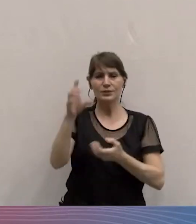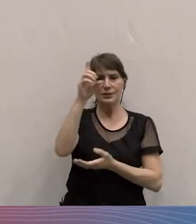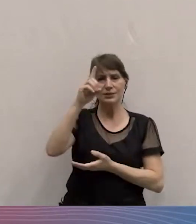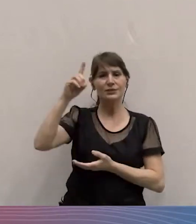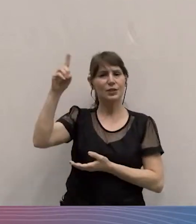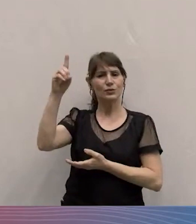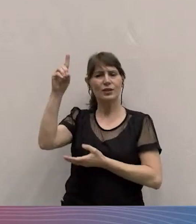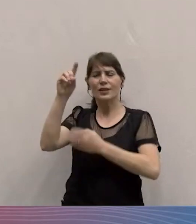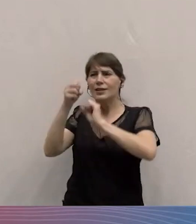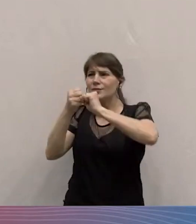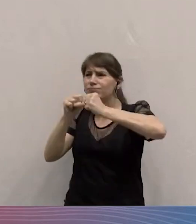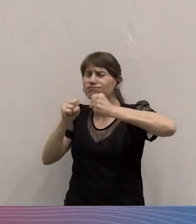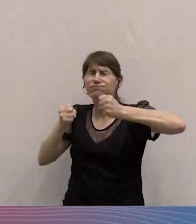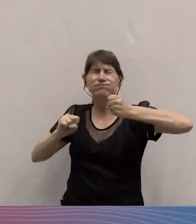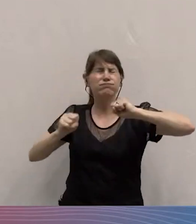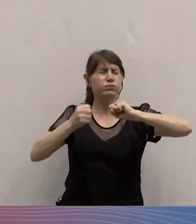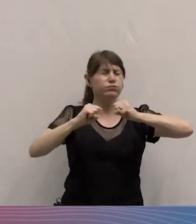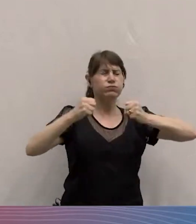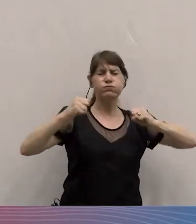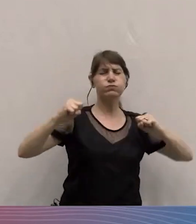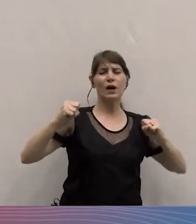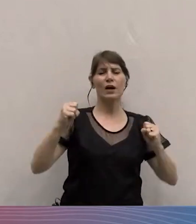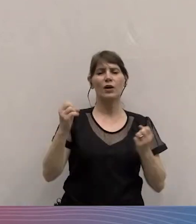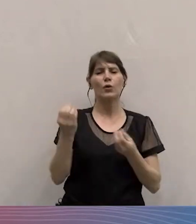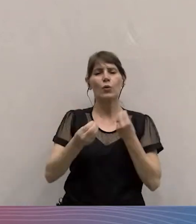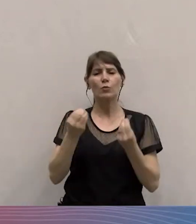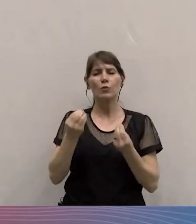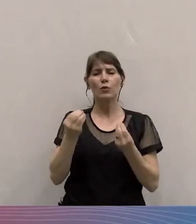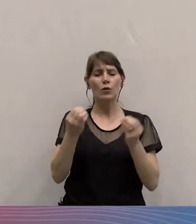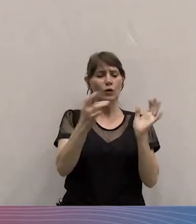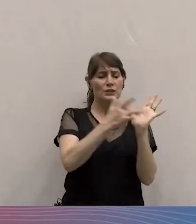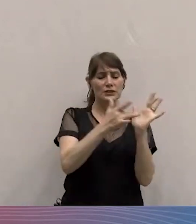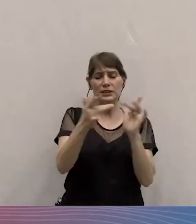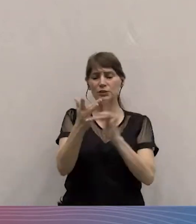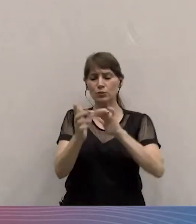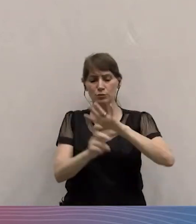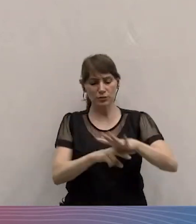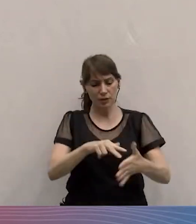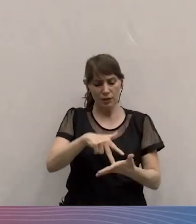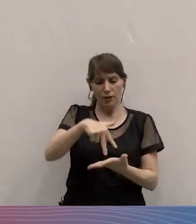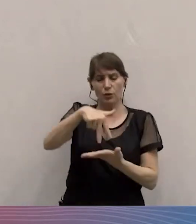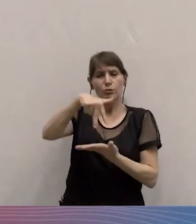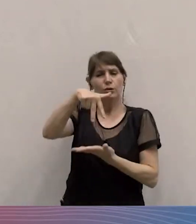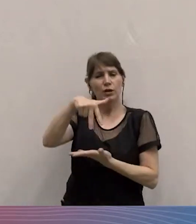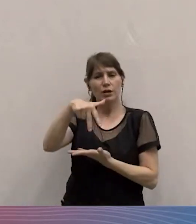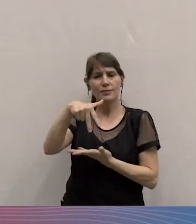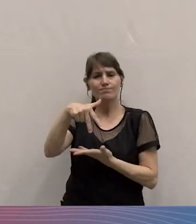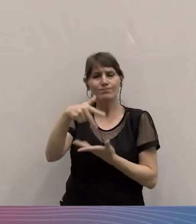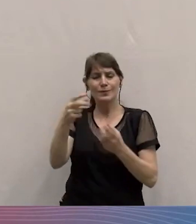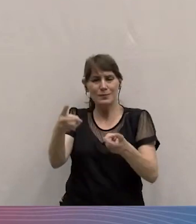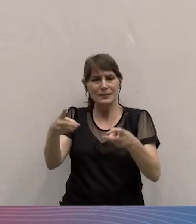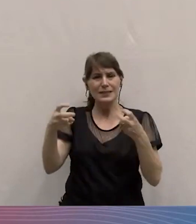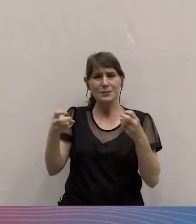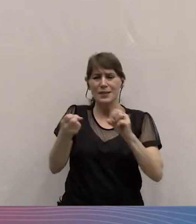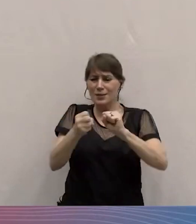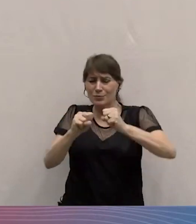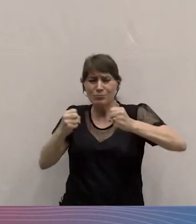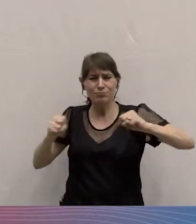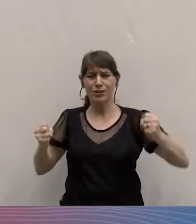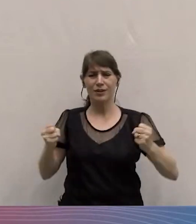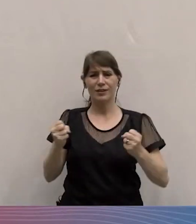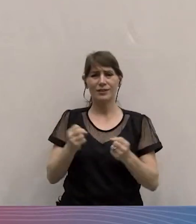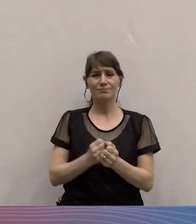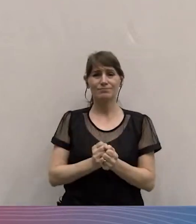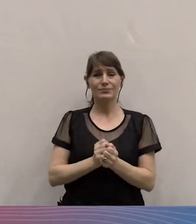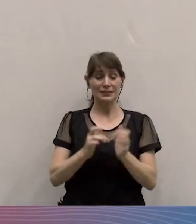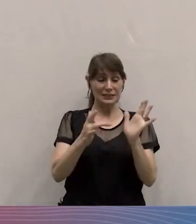tão grande, que ressuscitou a Jesus dentre os mortos. É tão grande que o fez